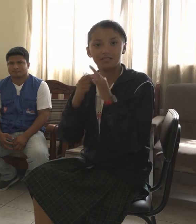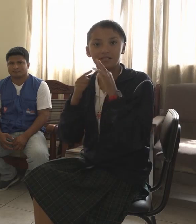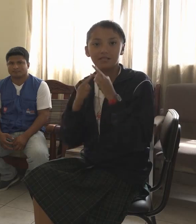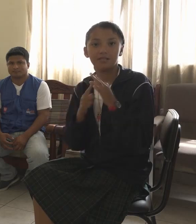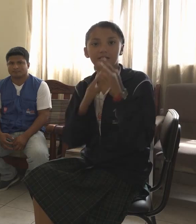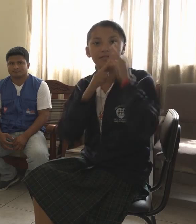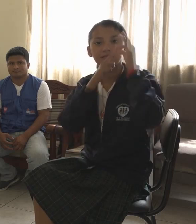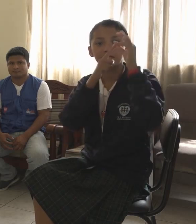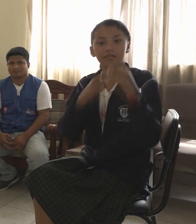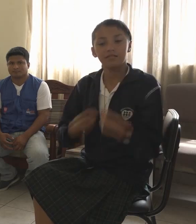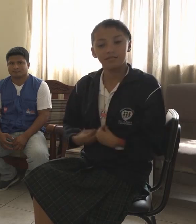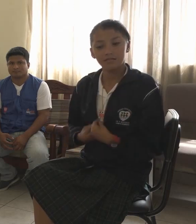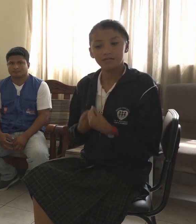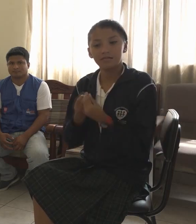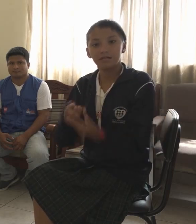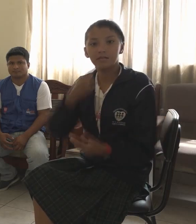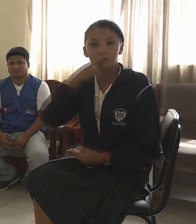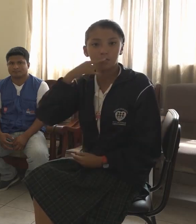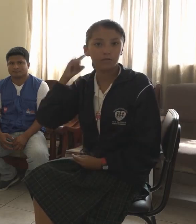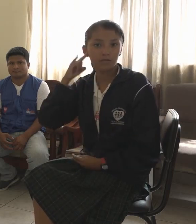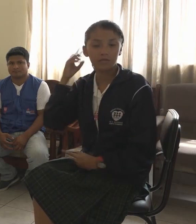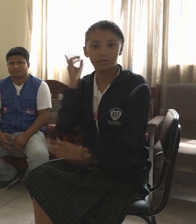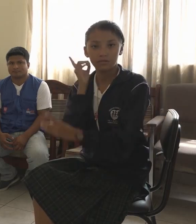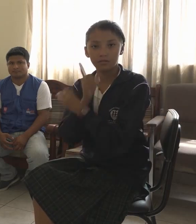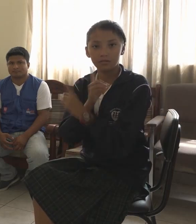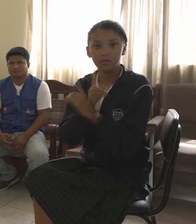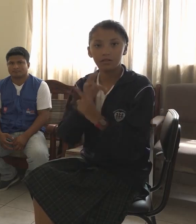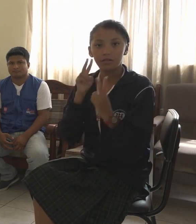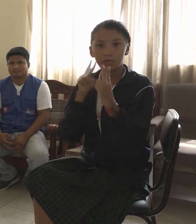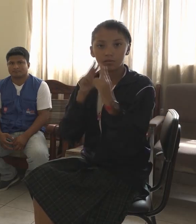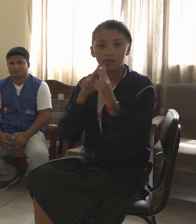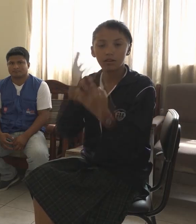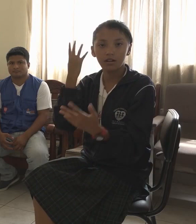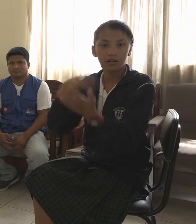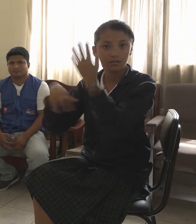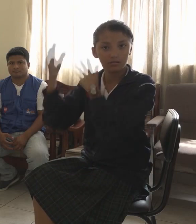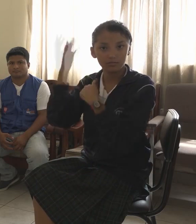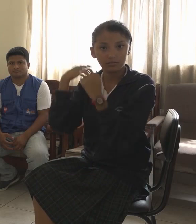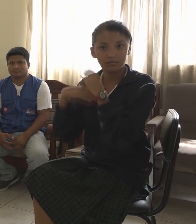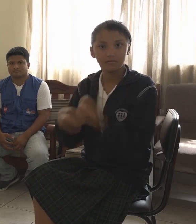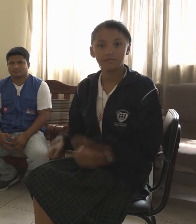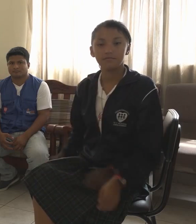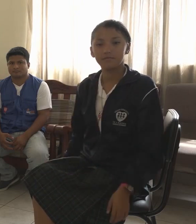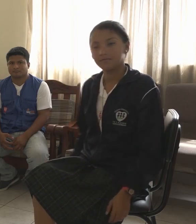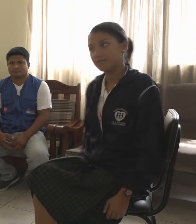Vamos a conocer la historia de la Unidad de Educación Especial Fe y Alegría.